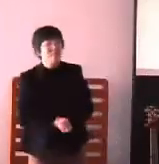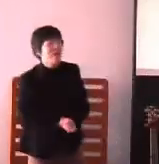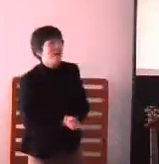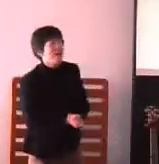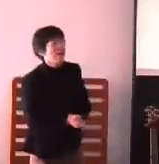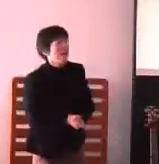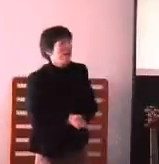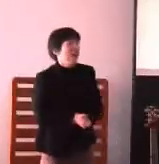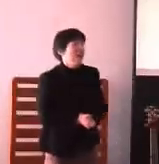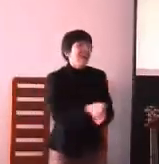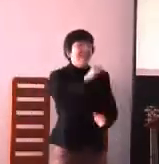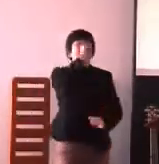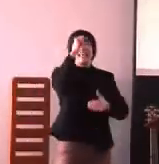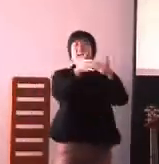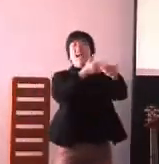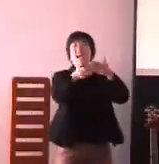素晴らしい経験をしました。